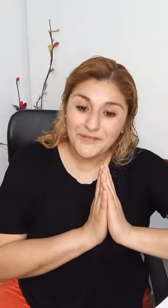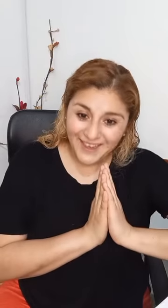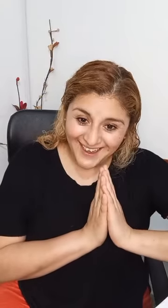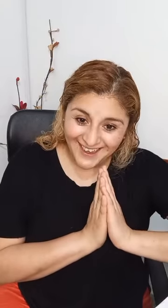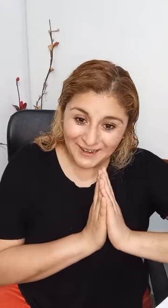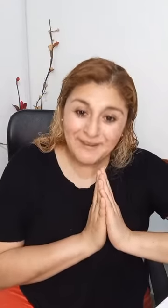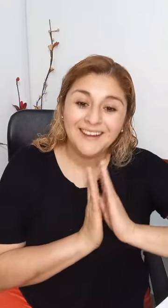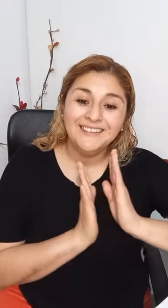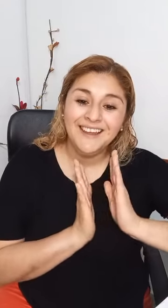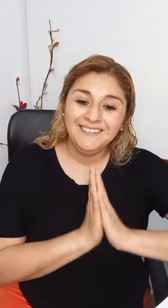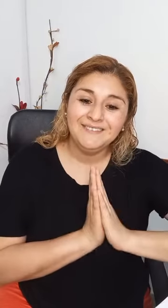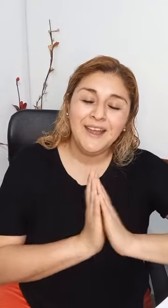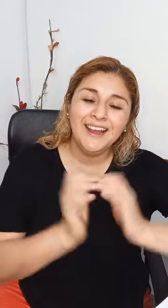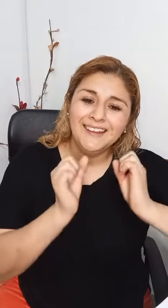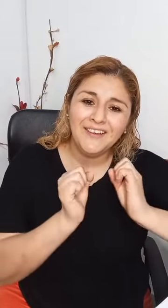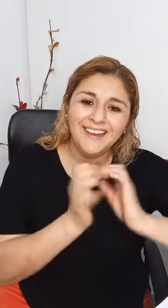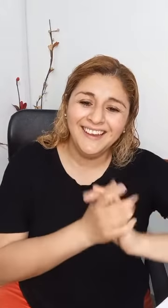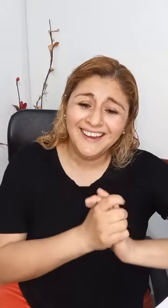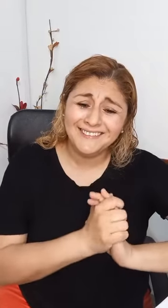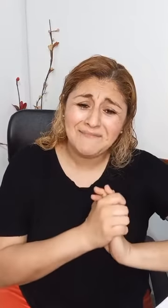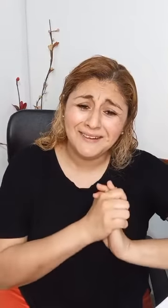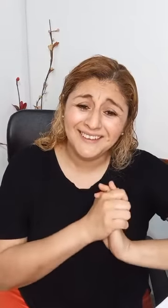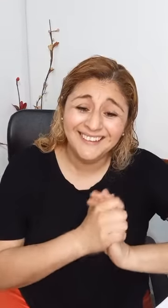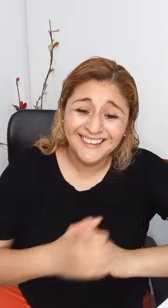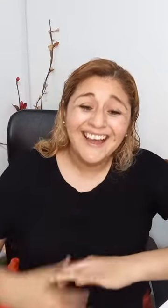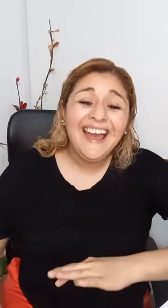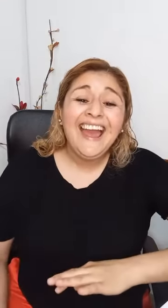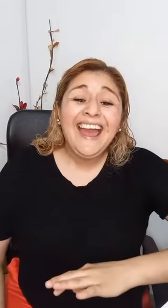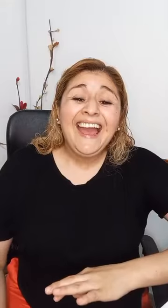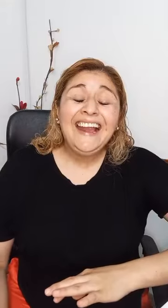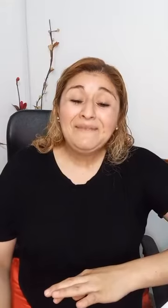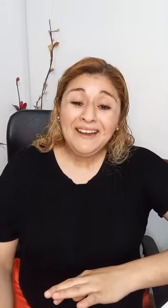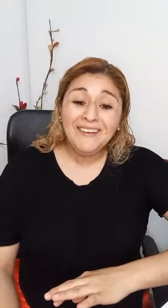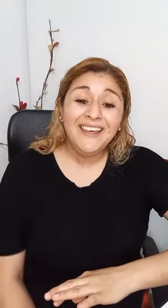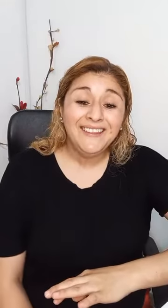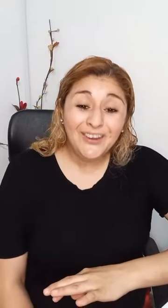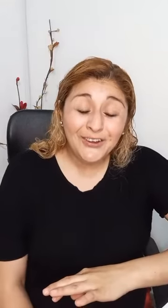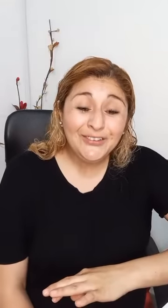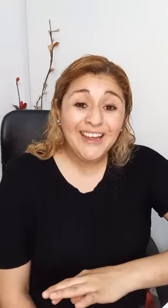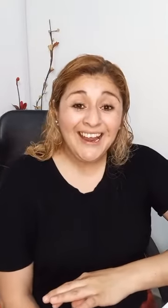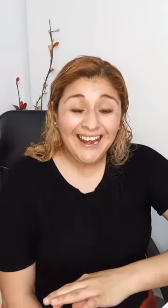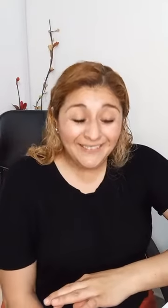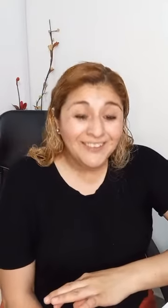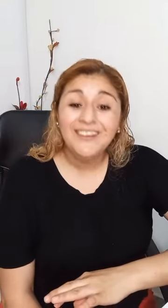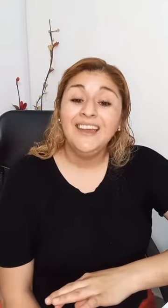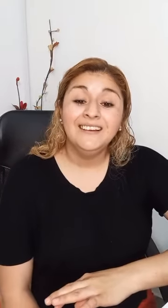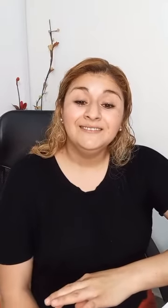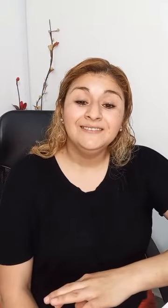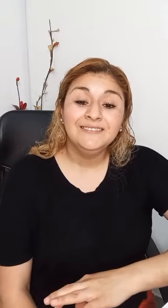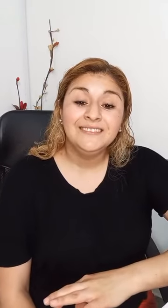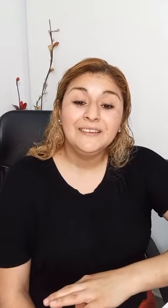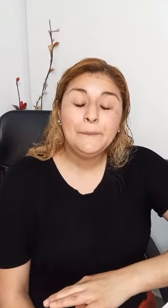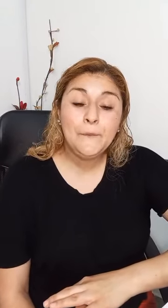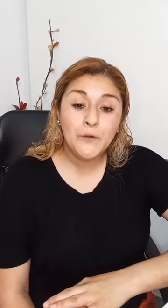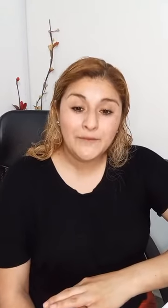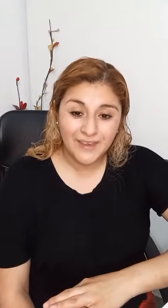Muy bien, Marce. bien activa y gracias, Marce. La palabra de Dios, la Biblia,